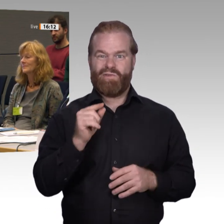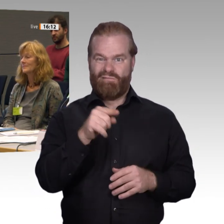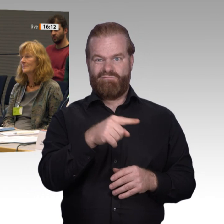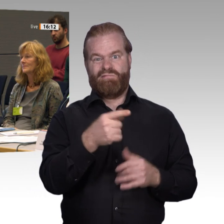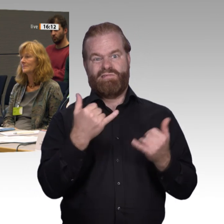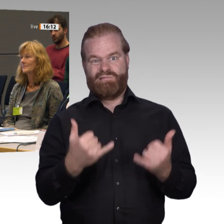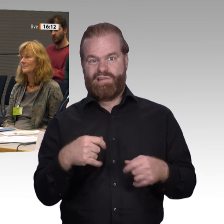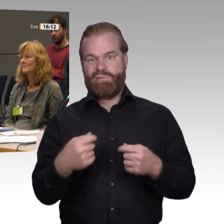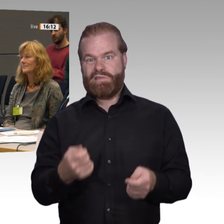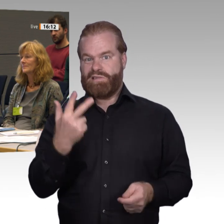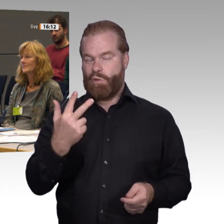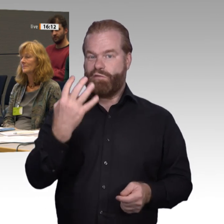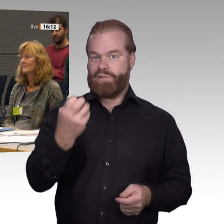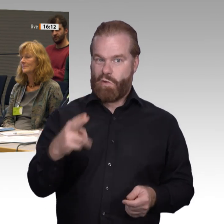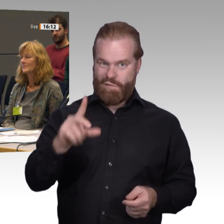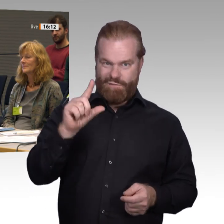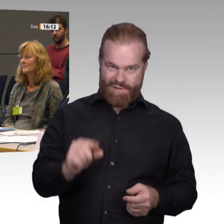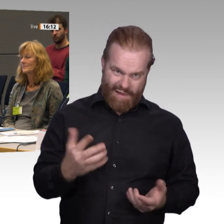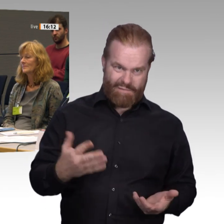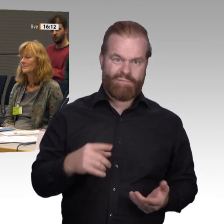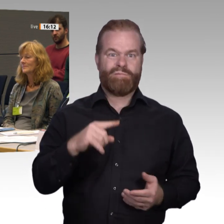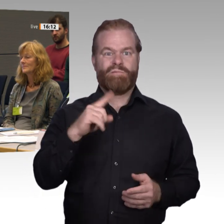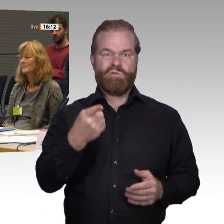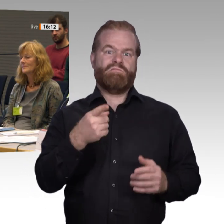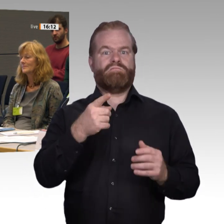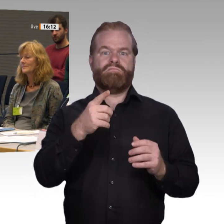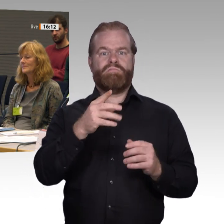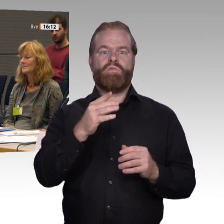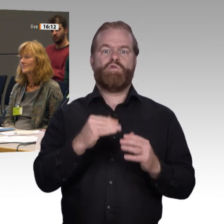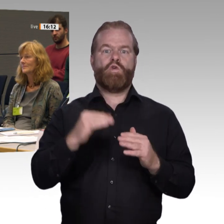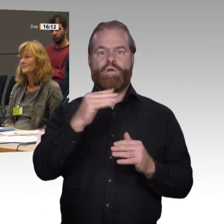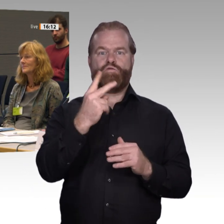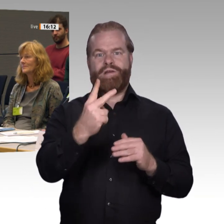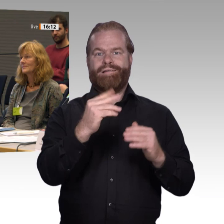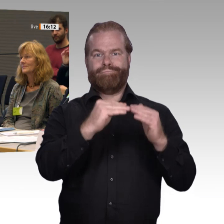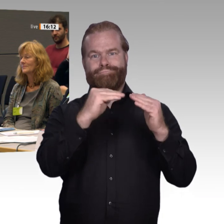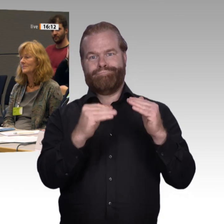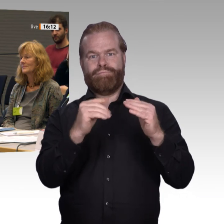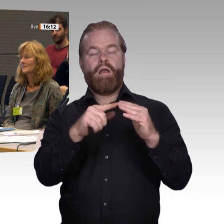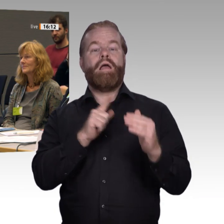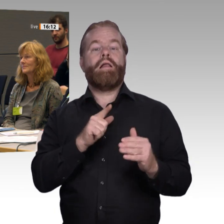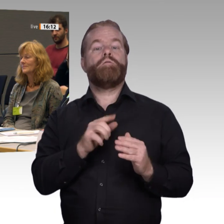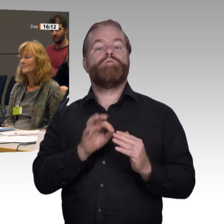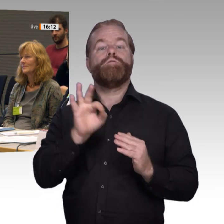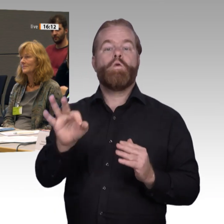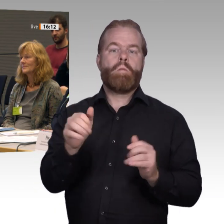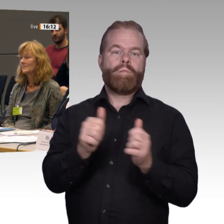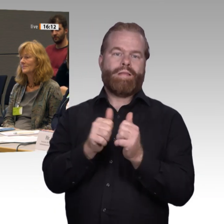die Lebensmittelverpflegung und existenzsichernde Leistungen bezahlen. Und hier wirkt sich auch so nachteilig, dass auch